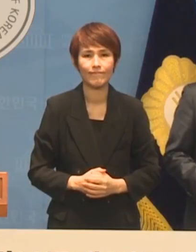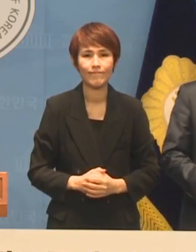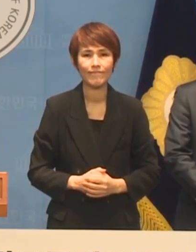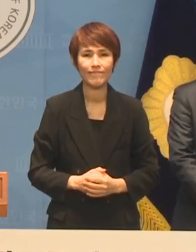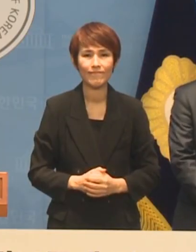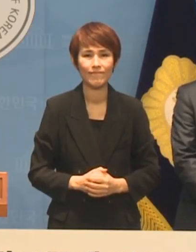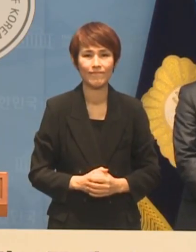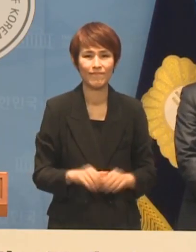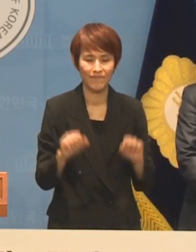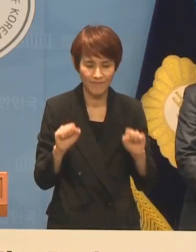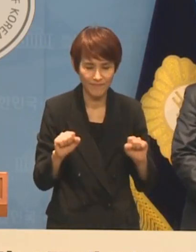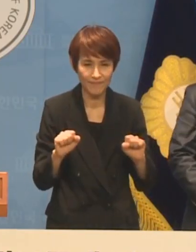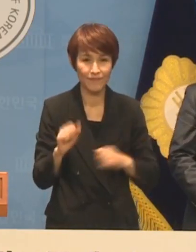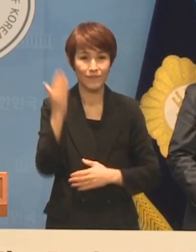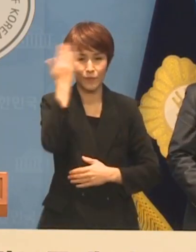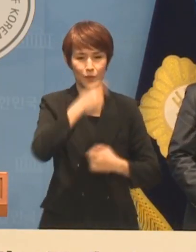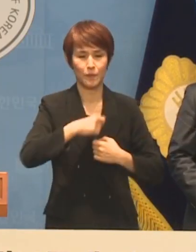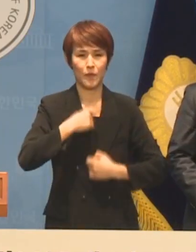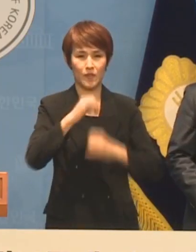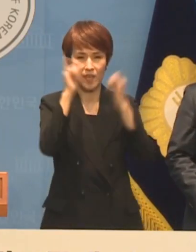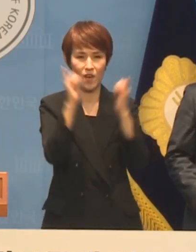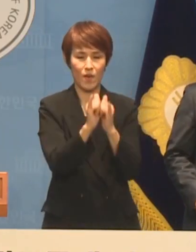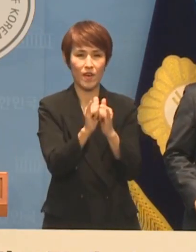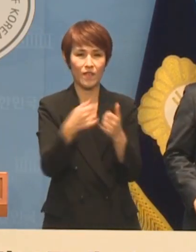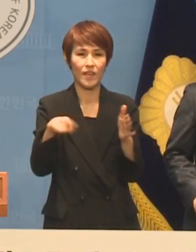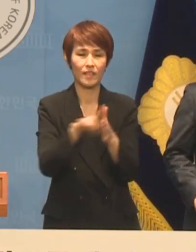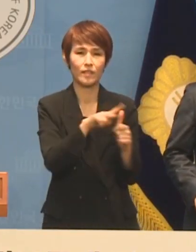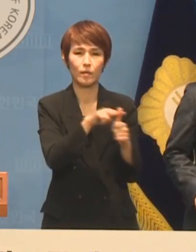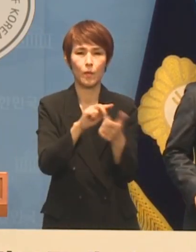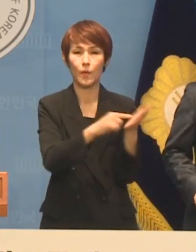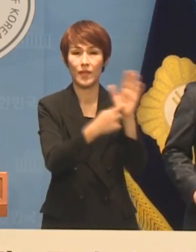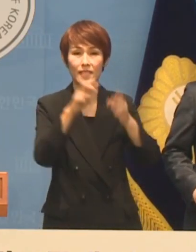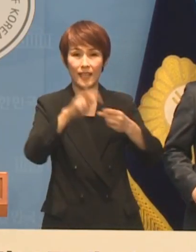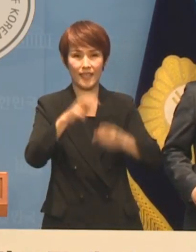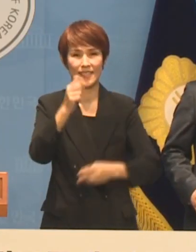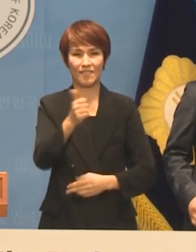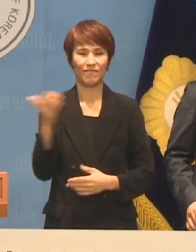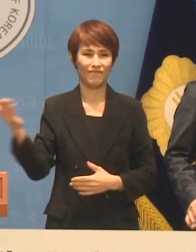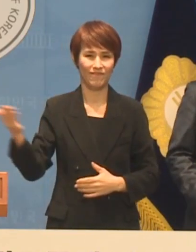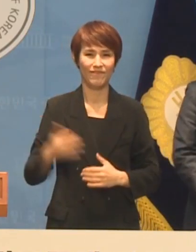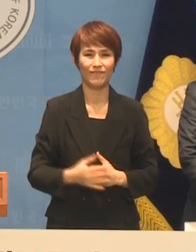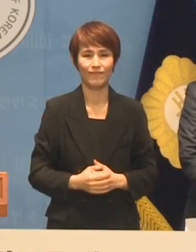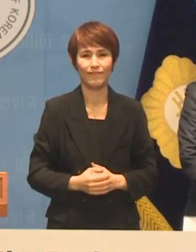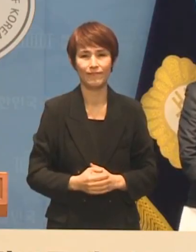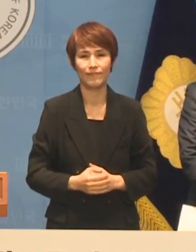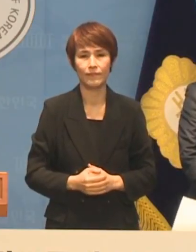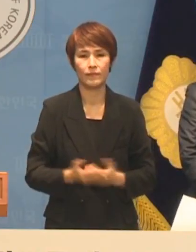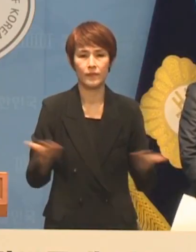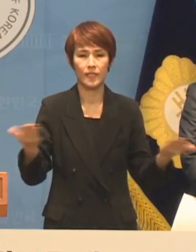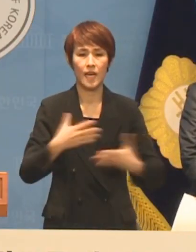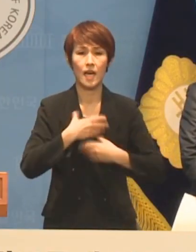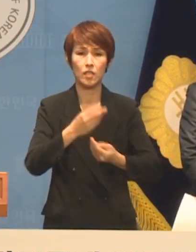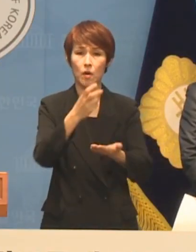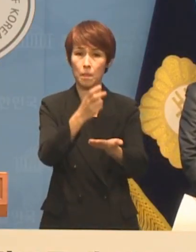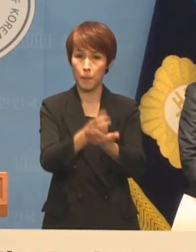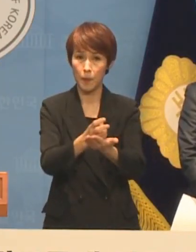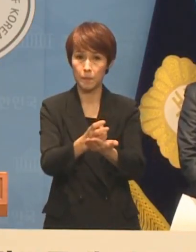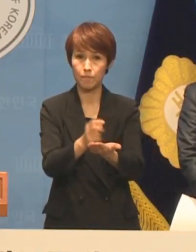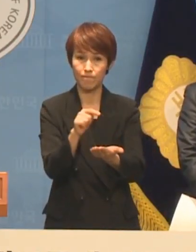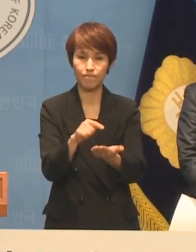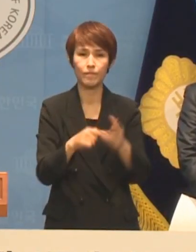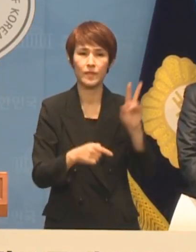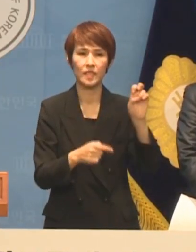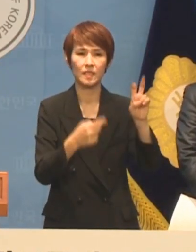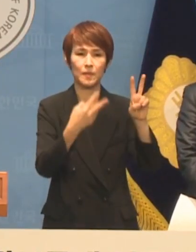예, 소개받은 투명사회를 위한 정보공개센터 정진임 소장입니다. 우선 직업안정법이 22대